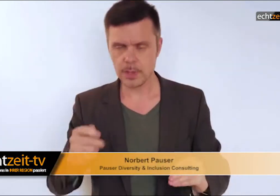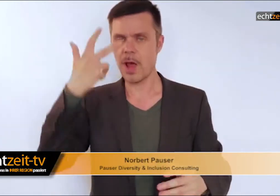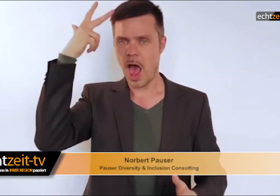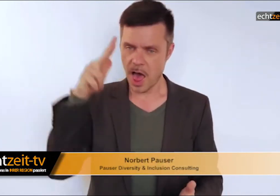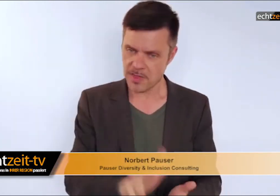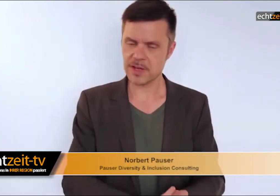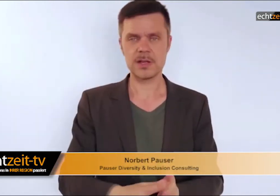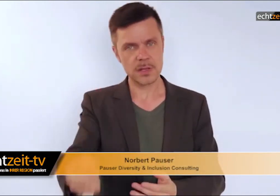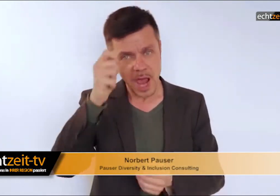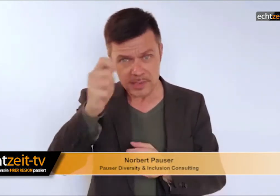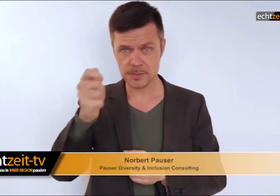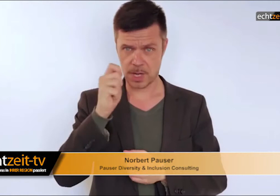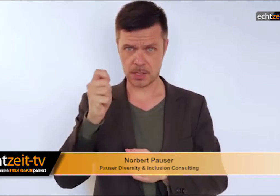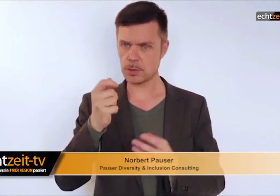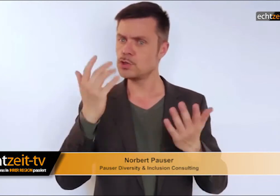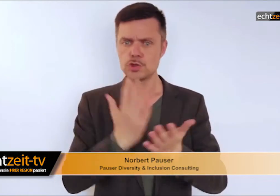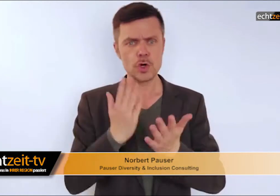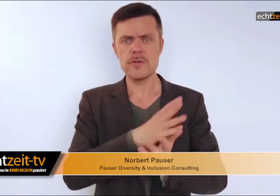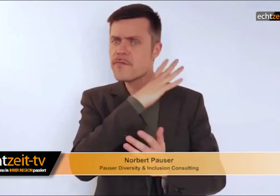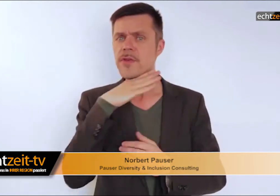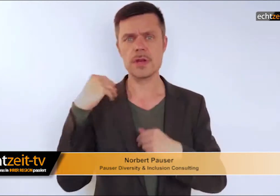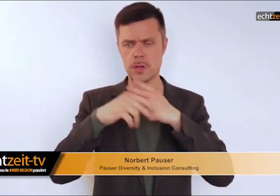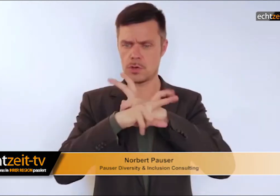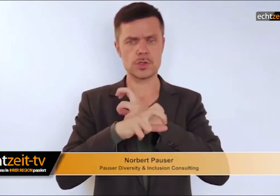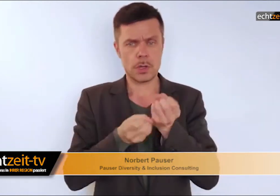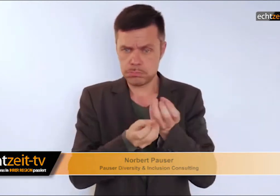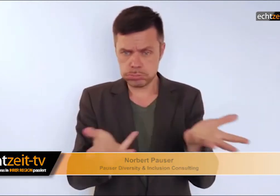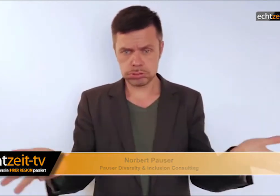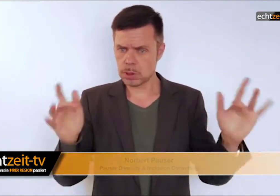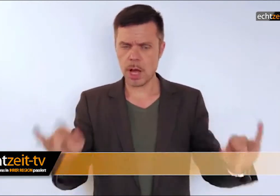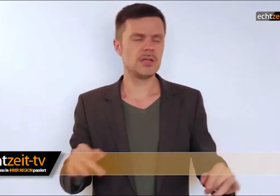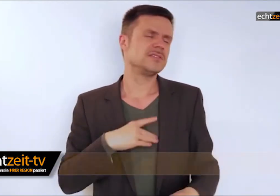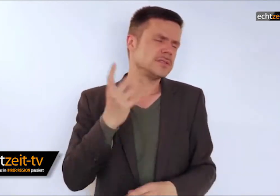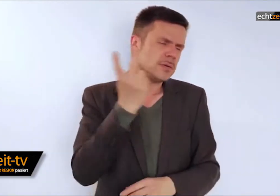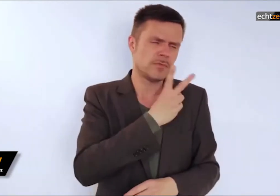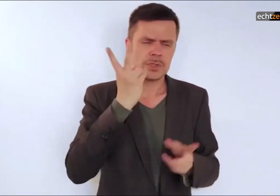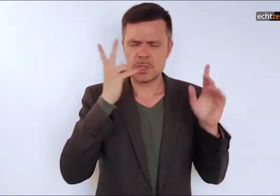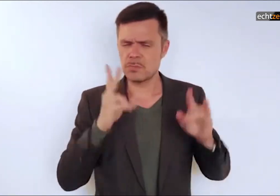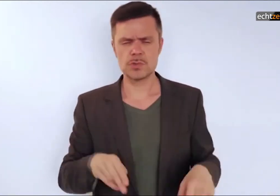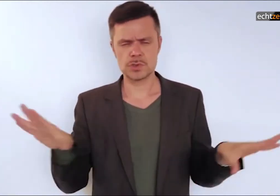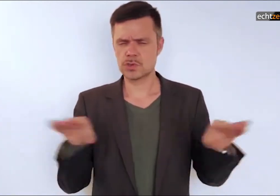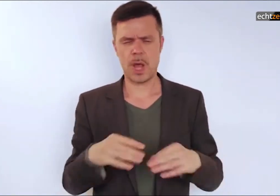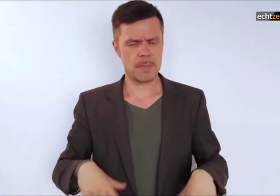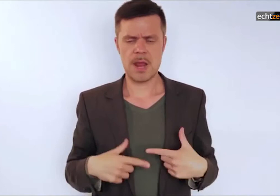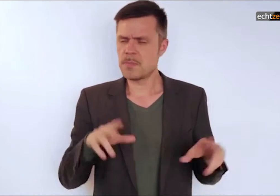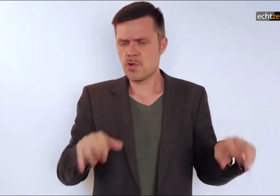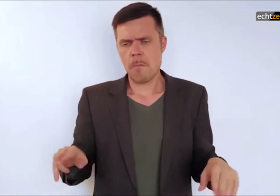Der bereits existierende Pluralismus in Österreich muss Teil des Selbstverständnisses der österreichischen Gesellschaft